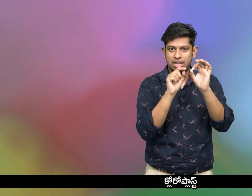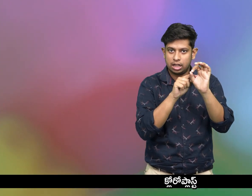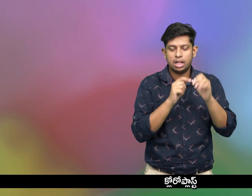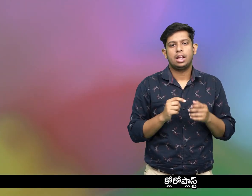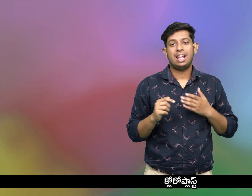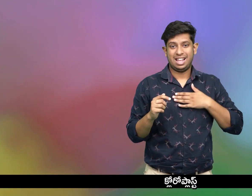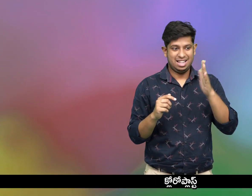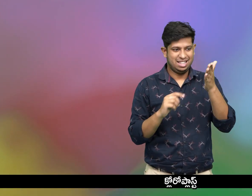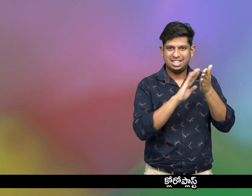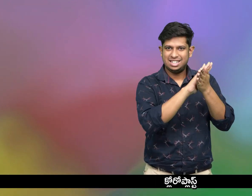క్లోరోప్లాస్ట్.